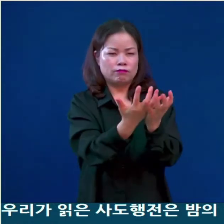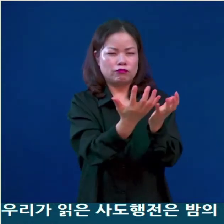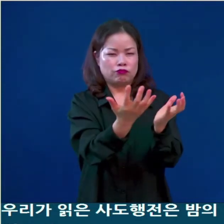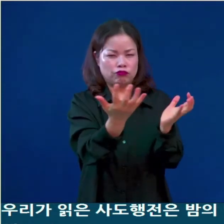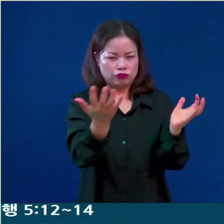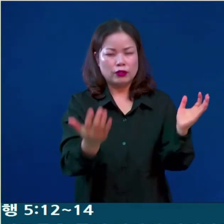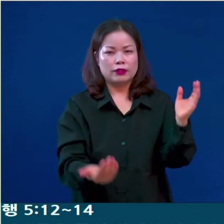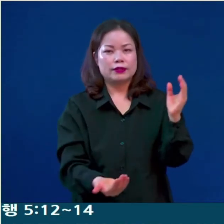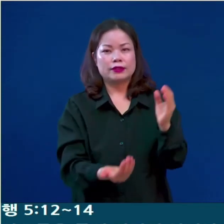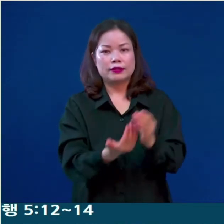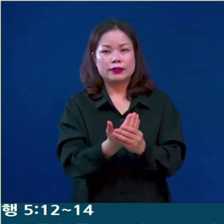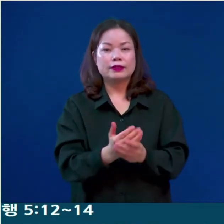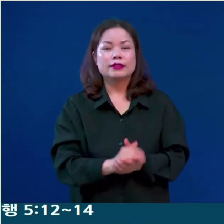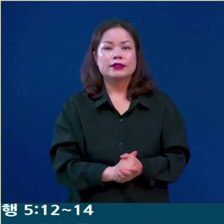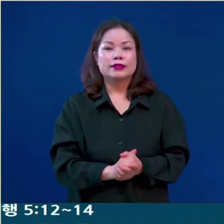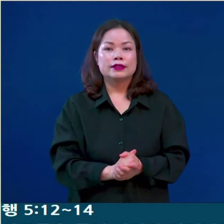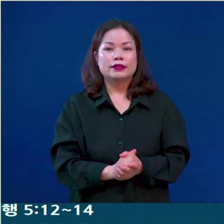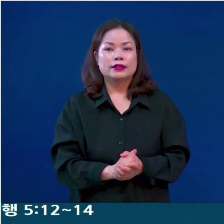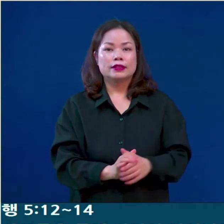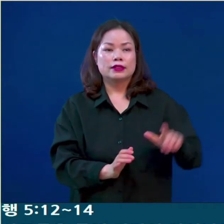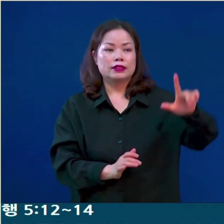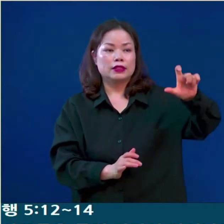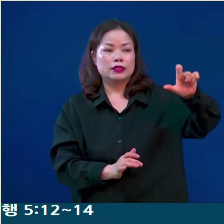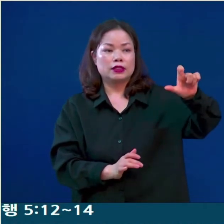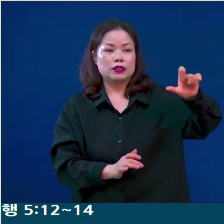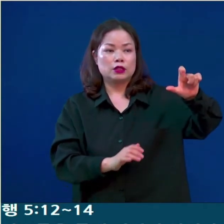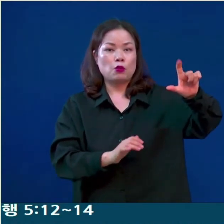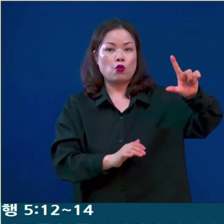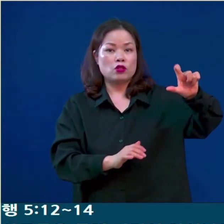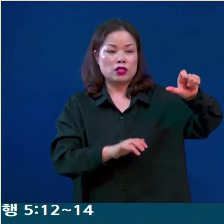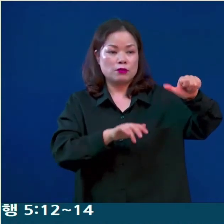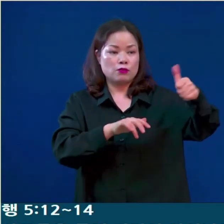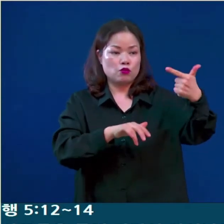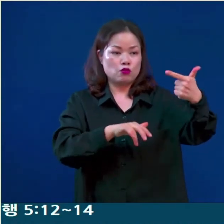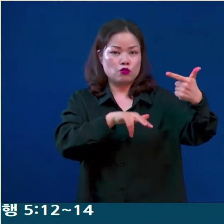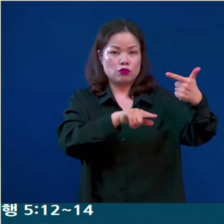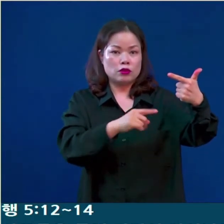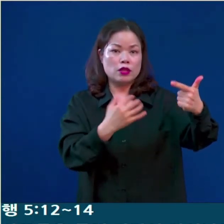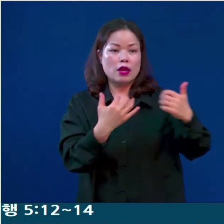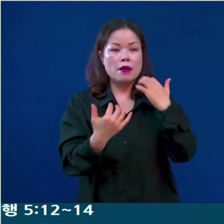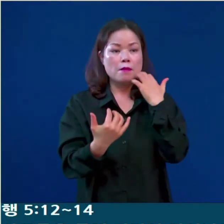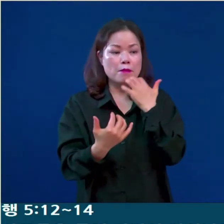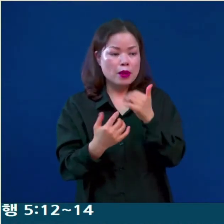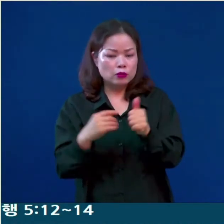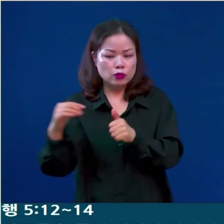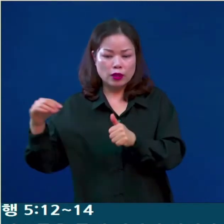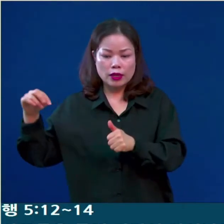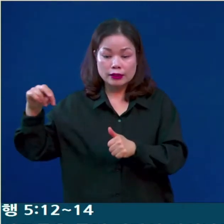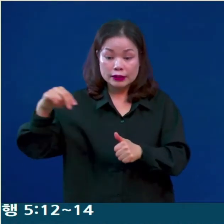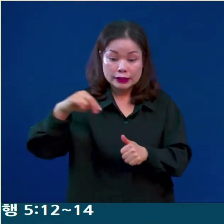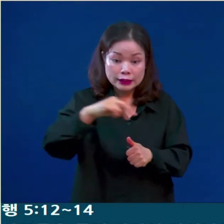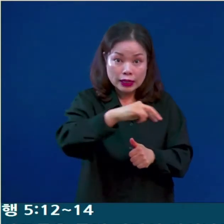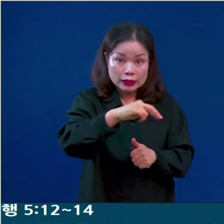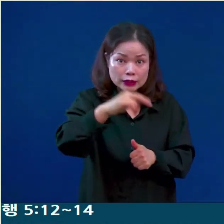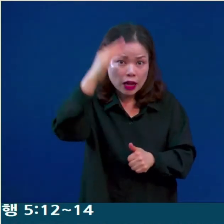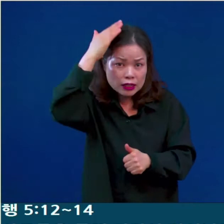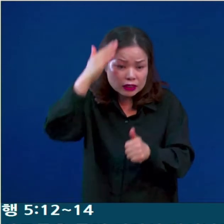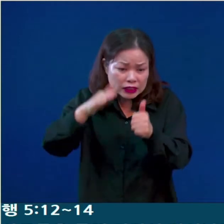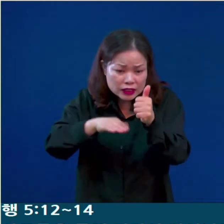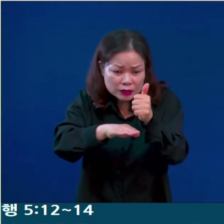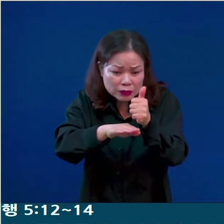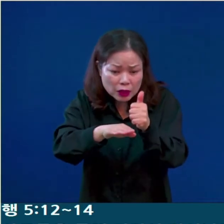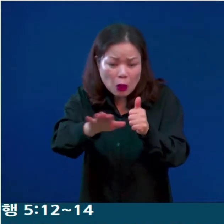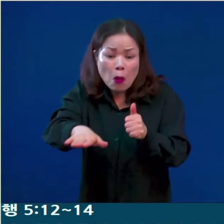이룹니다. 15절 16절을 보니까 심지어 베드로가 지나갈 때에 혹시 그의 그림자라도